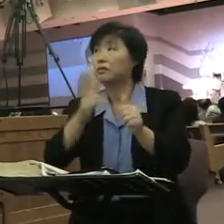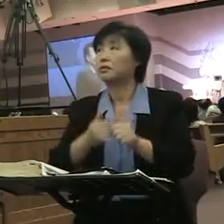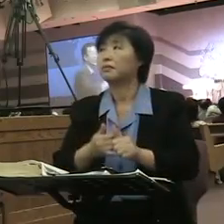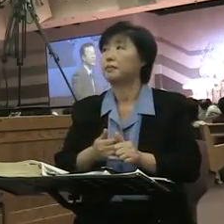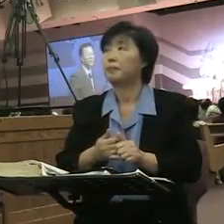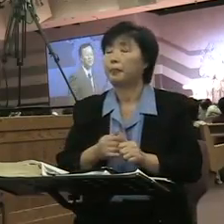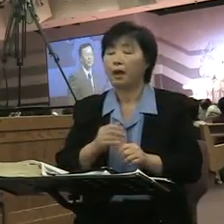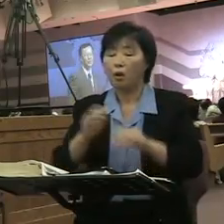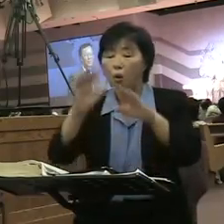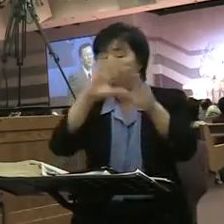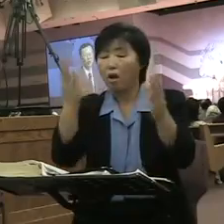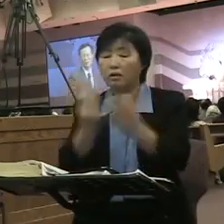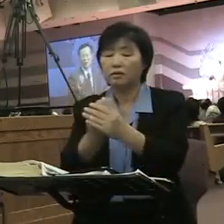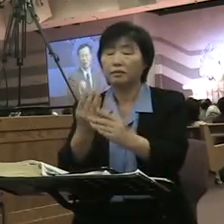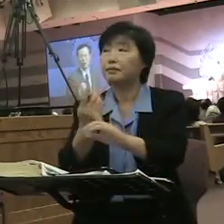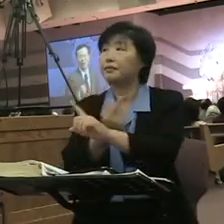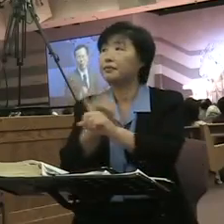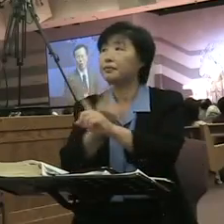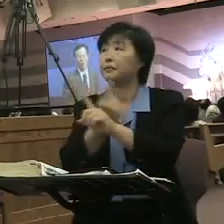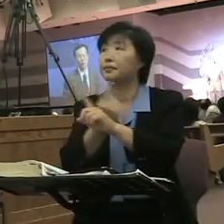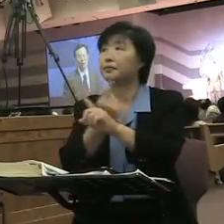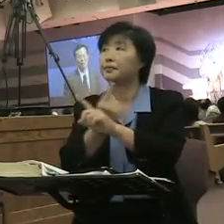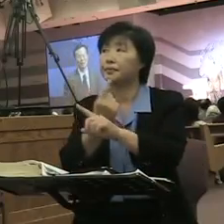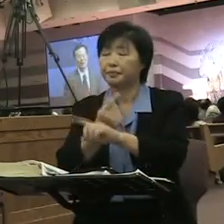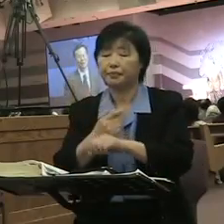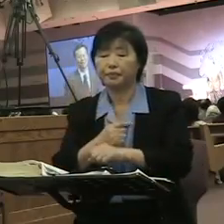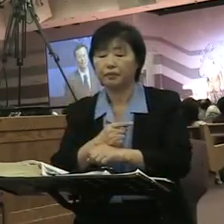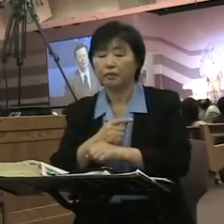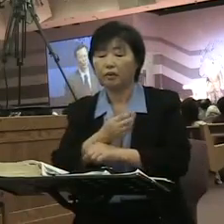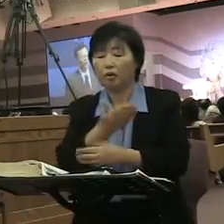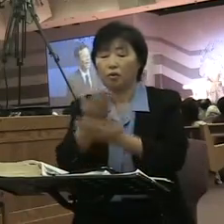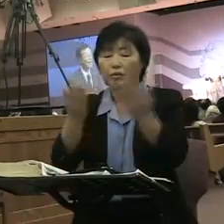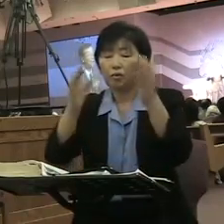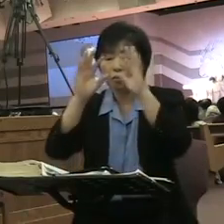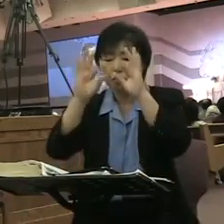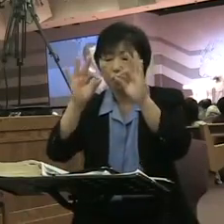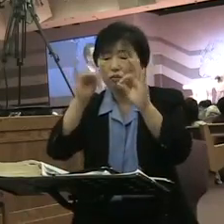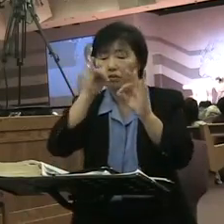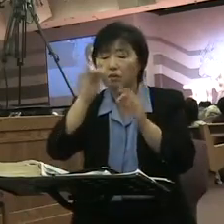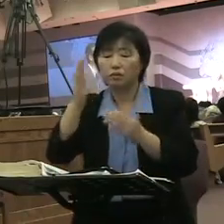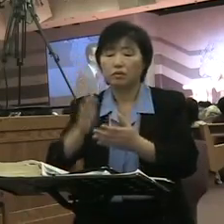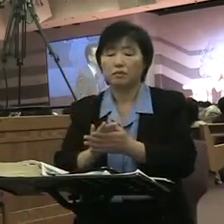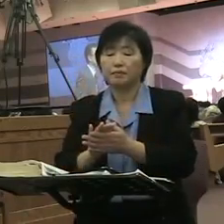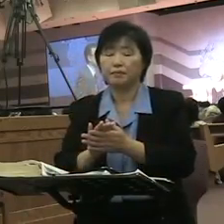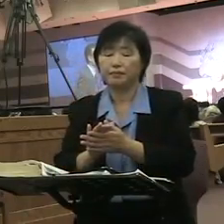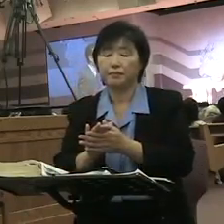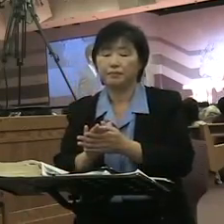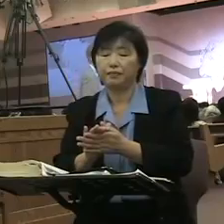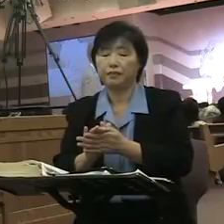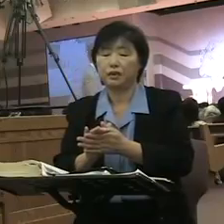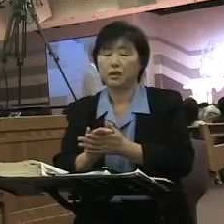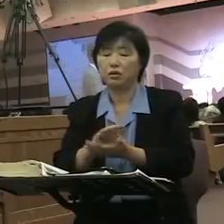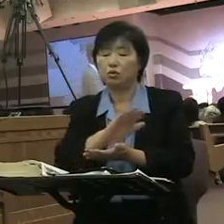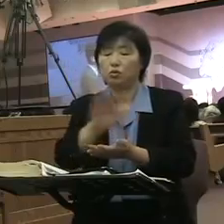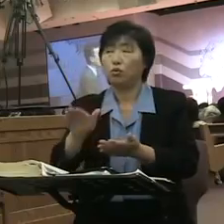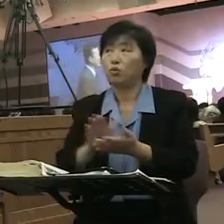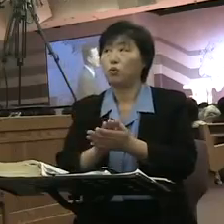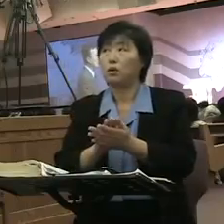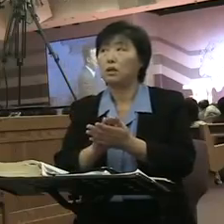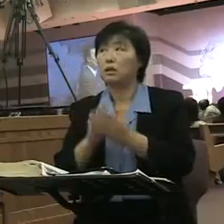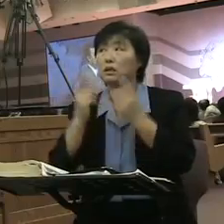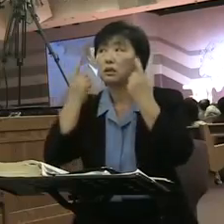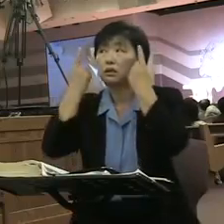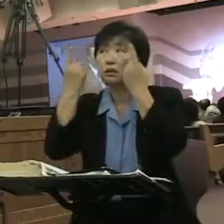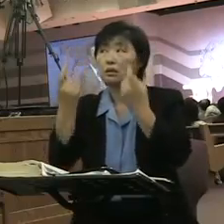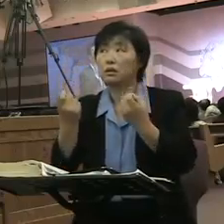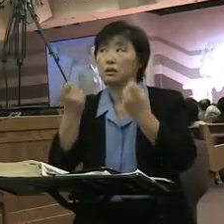완전히 디퍼런스가 있죠. 이제 여러분, 이것을 우리가 볼 수 있어요. 우리에게 이러한 패스포트가 있어요. 우리가 해외를 여행할